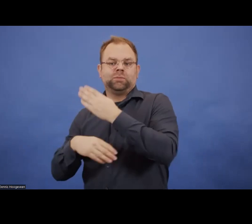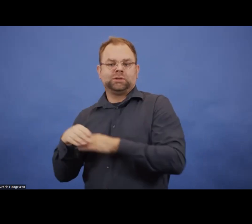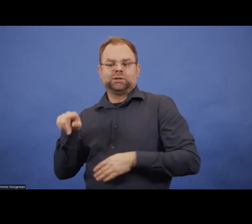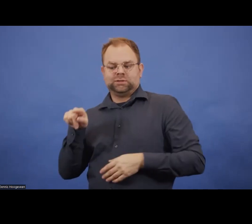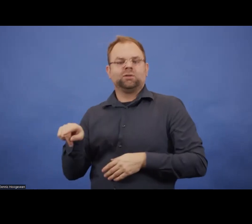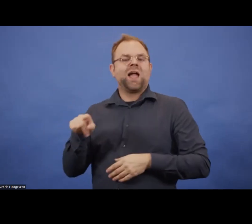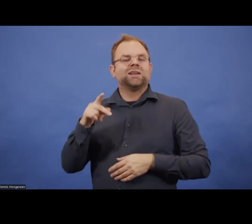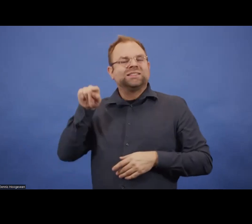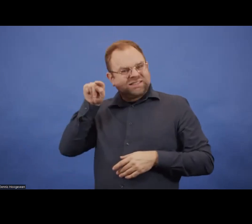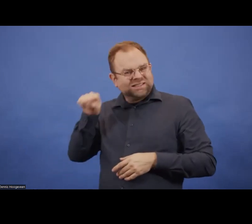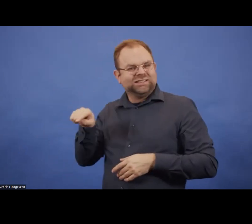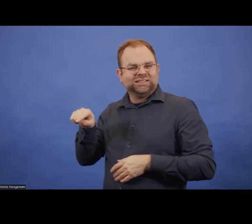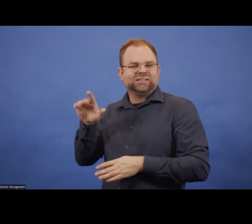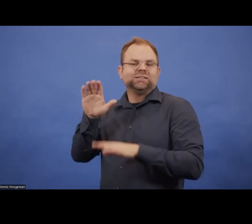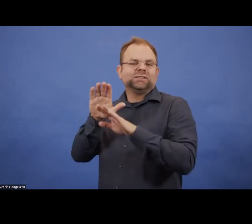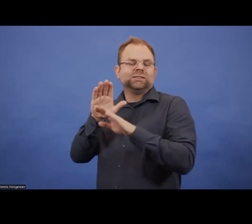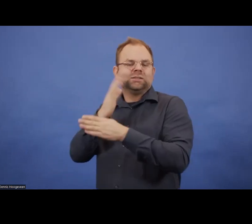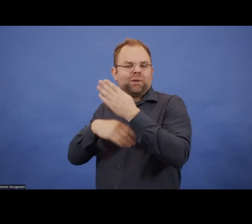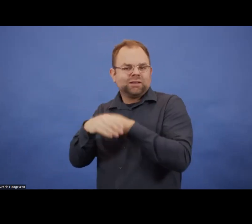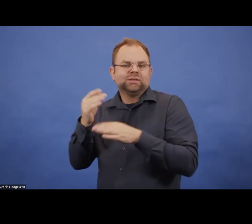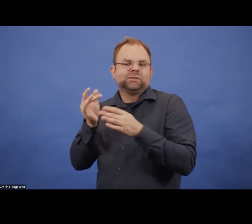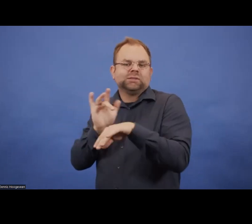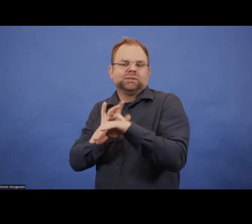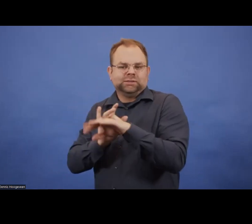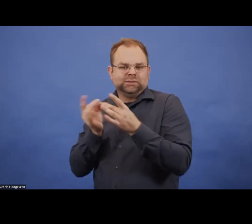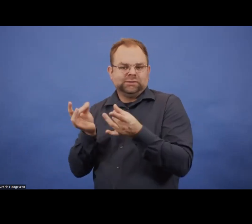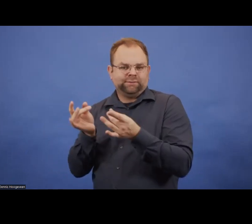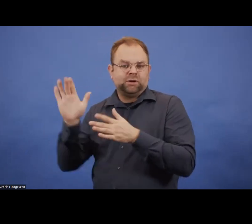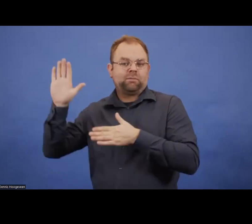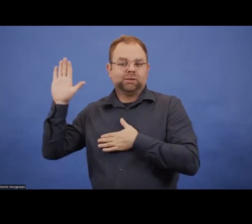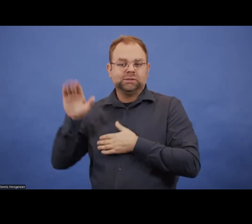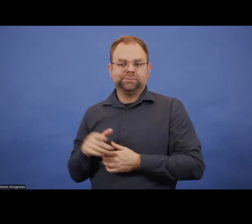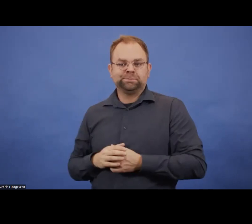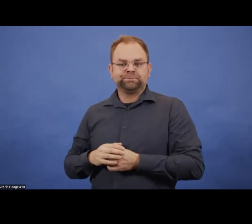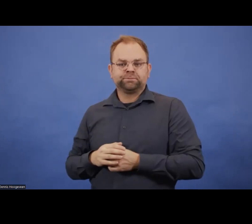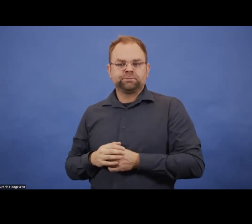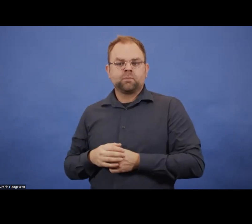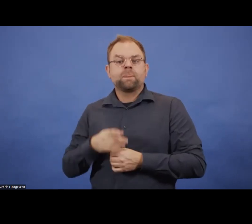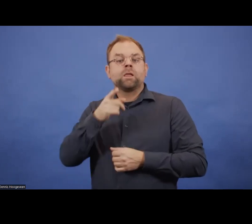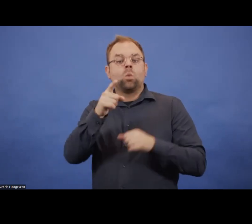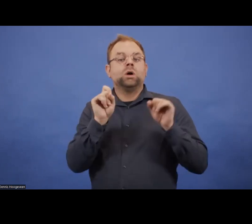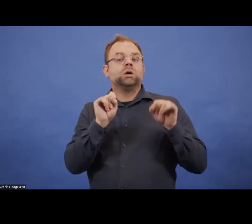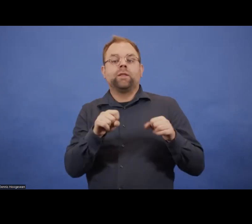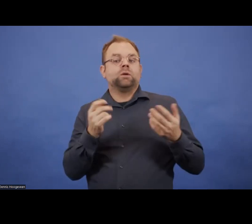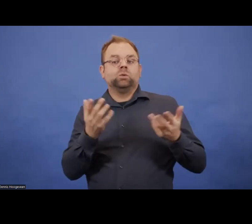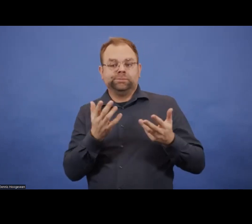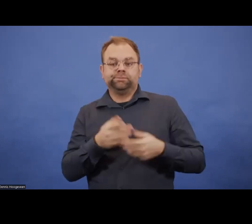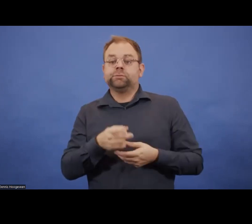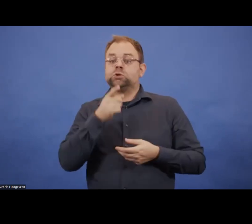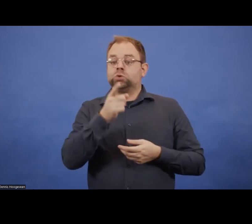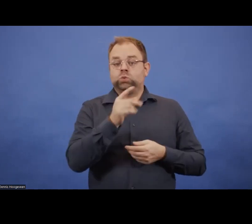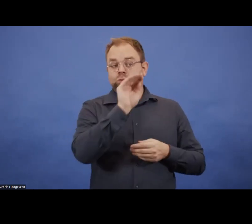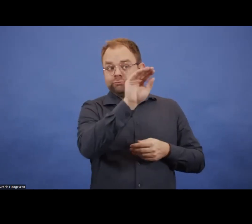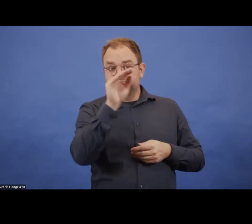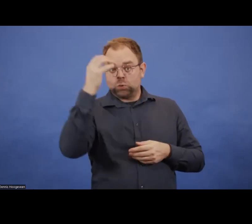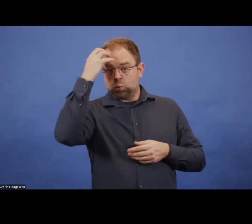gobiernos, también abogar para hacer la discapacidad un enfoque y hacer